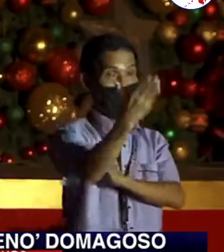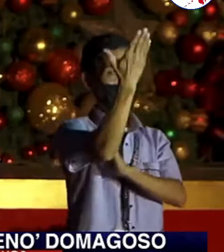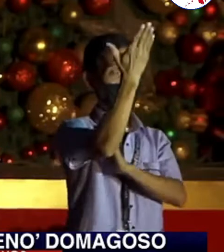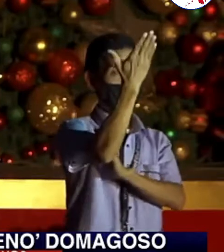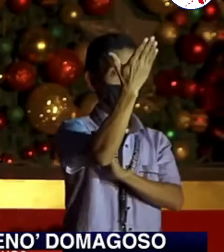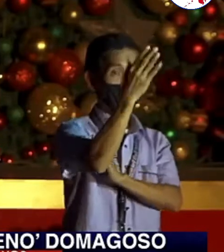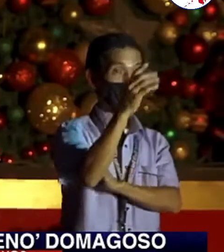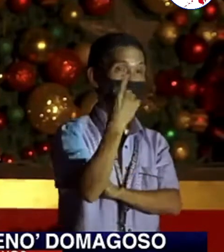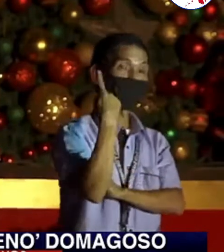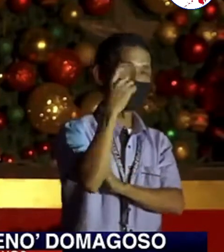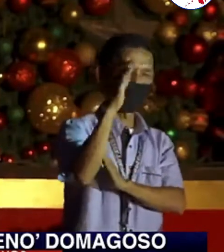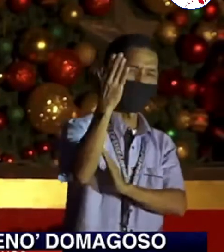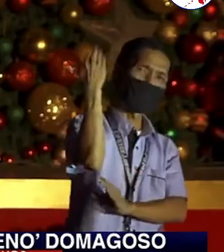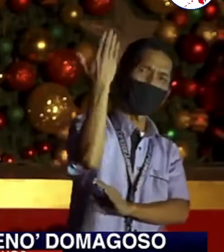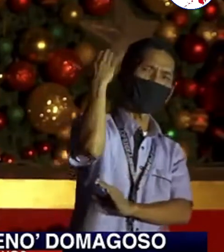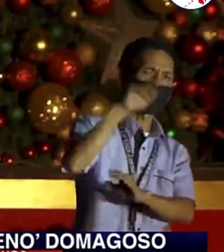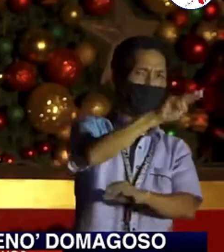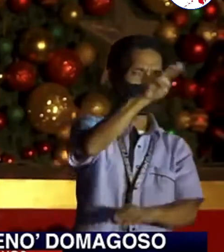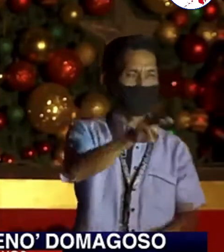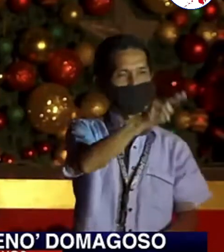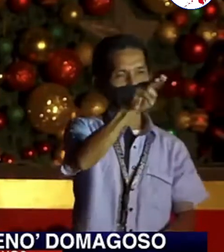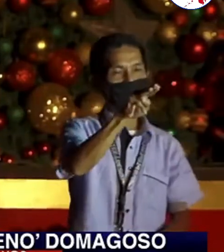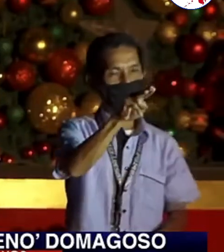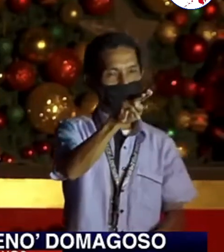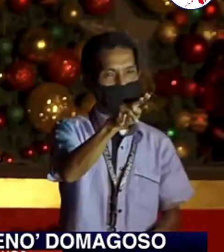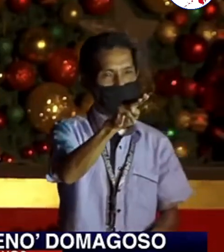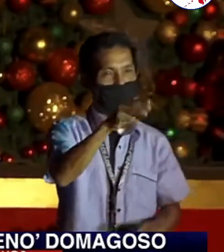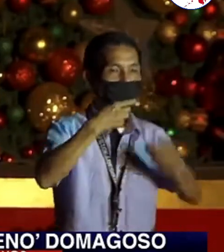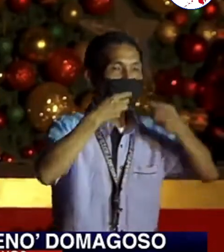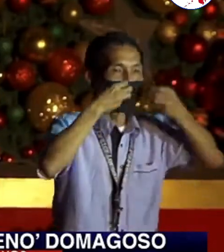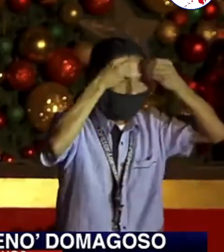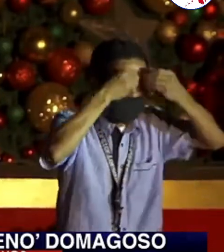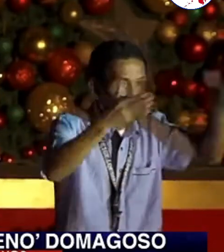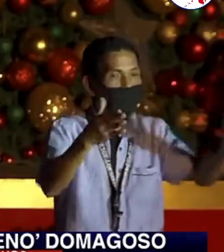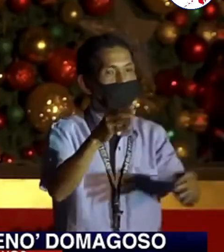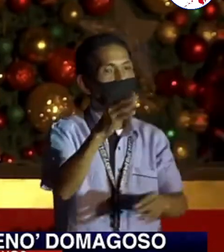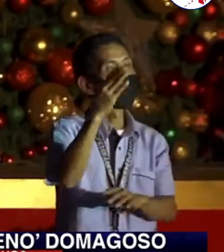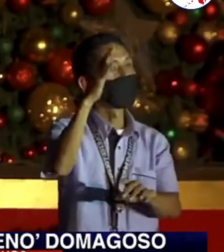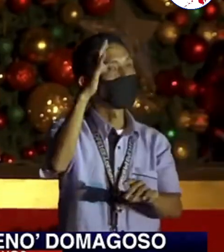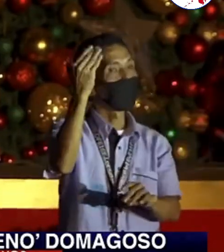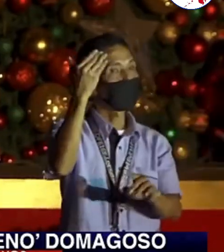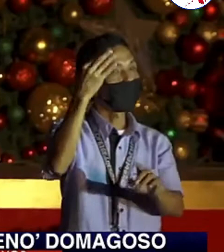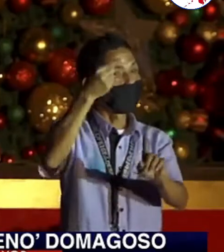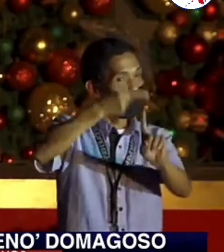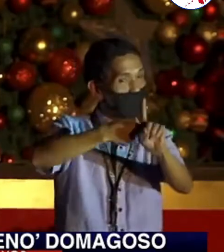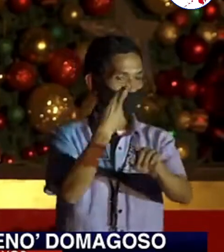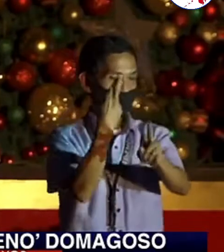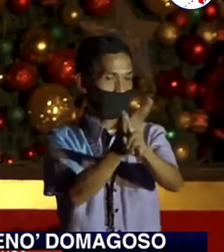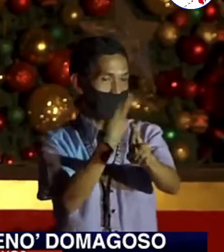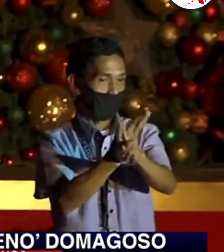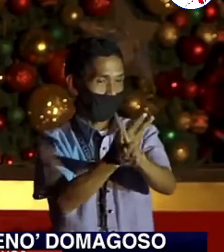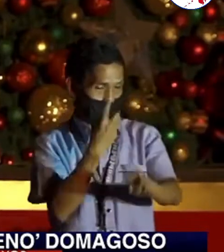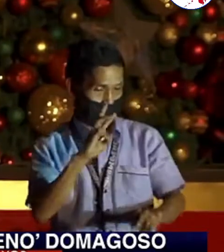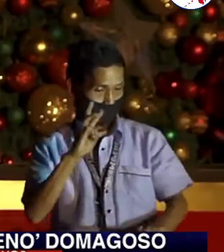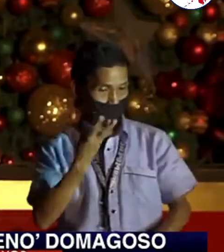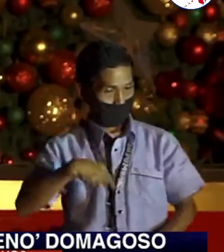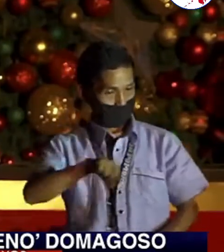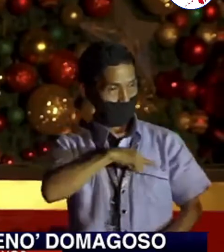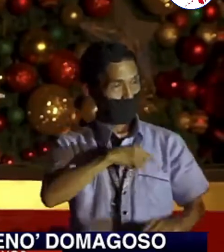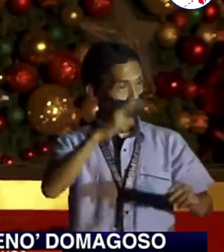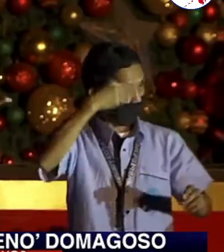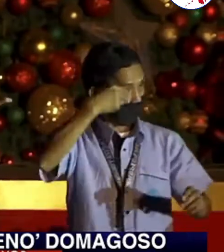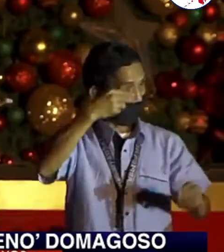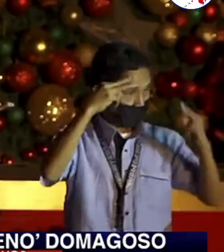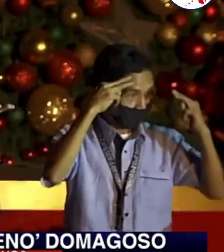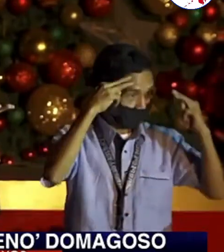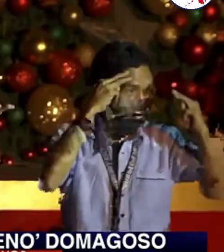hindi kanina, nung nakaraan, nung in-announce sa atin sa 14-month na regular, kami naman ni Vice